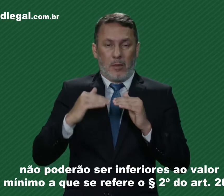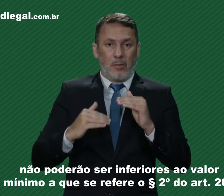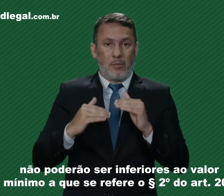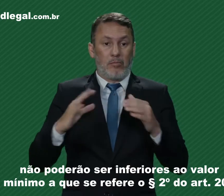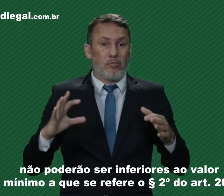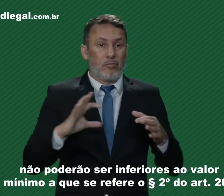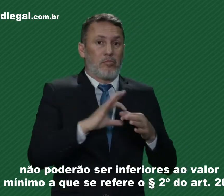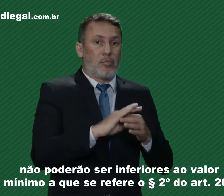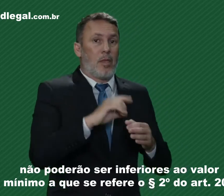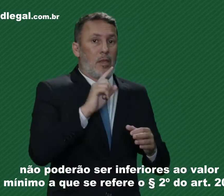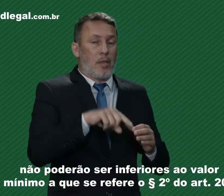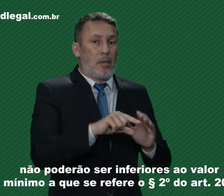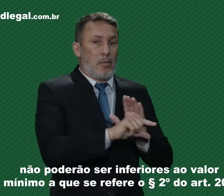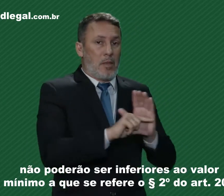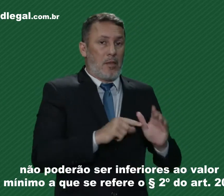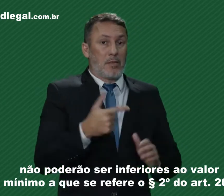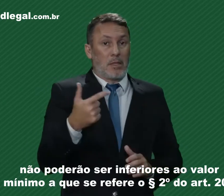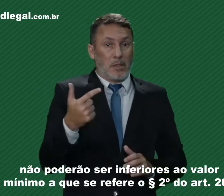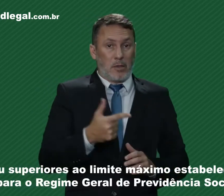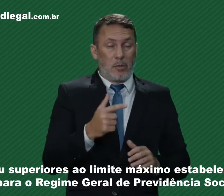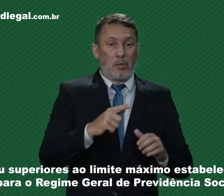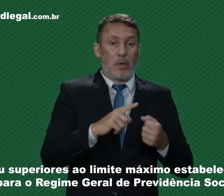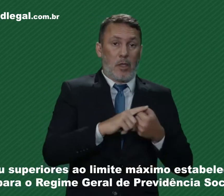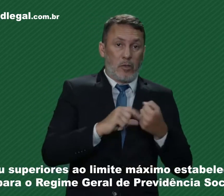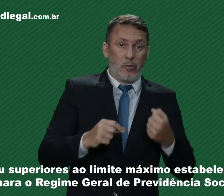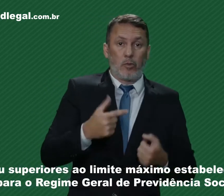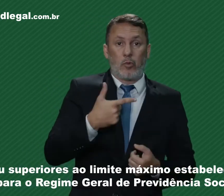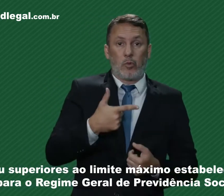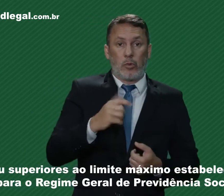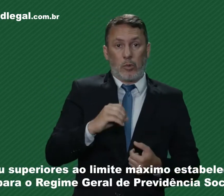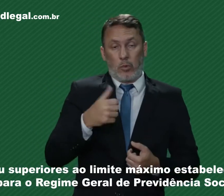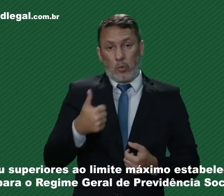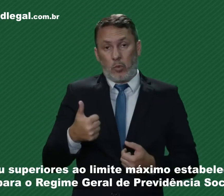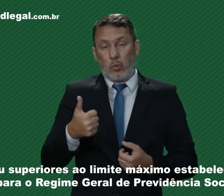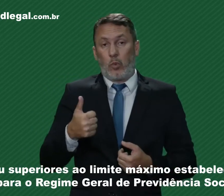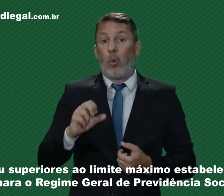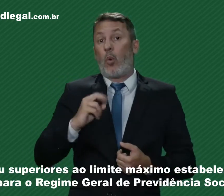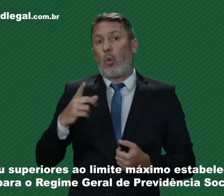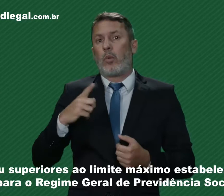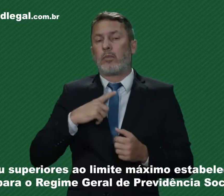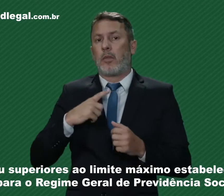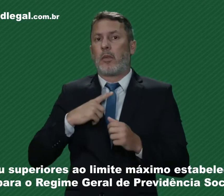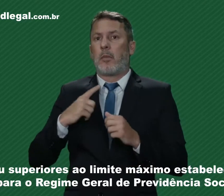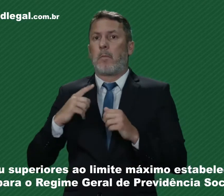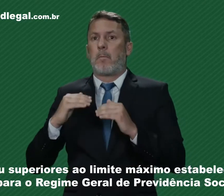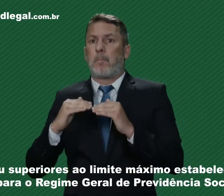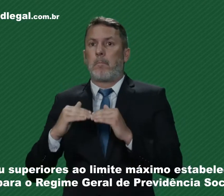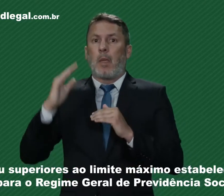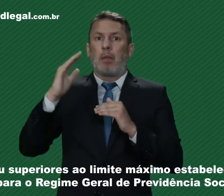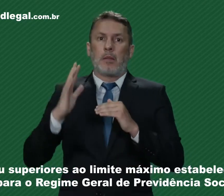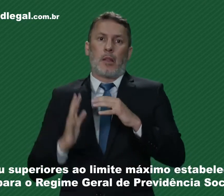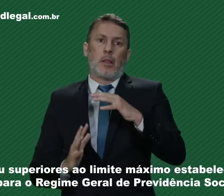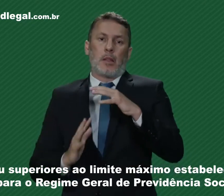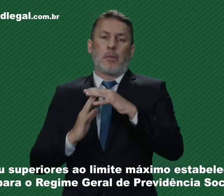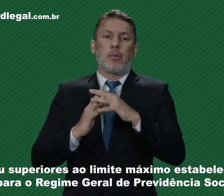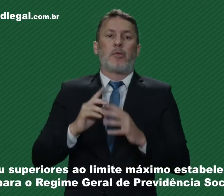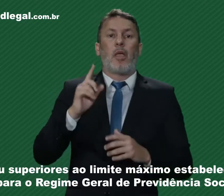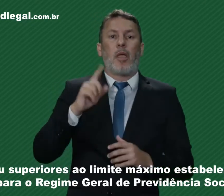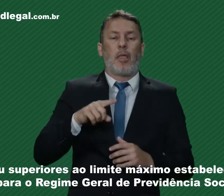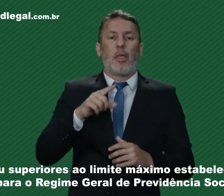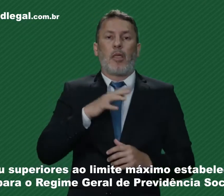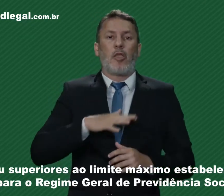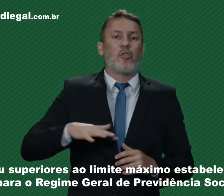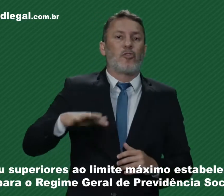o parágrafo 2º do artigo 201 ou superiores ao limite máximo estabelecido para o regime geral